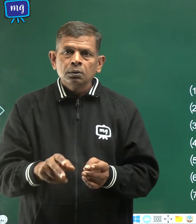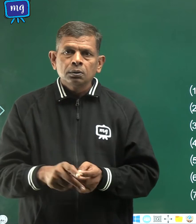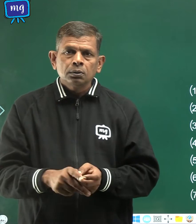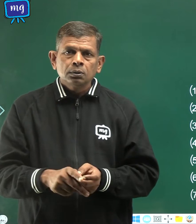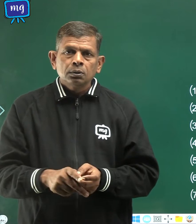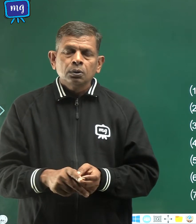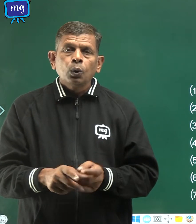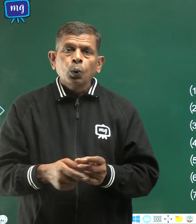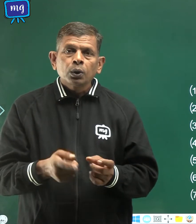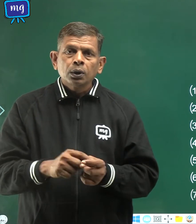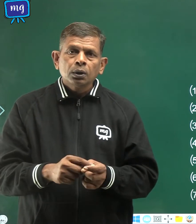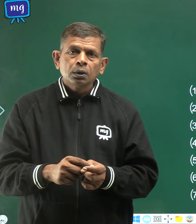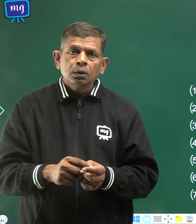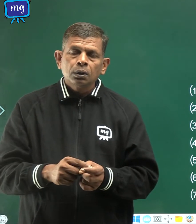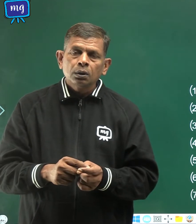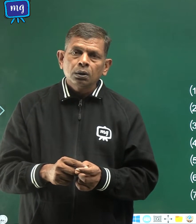जो कि